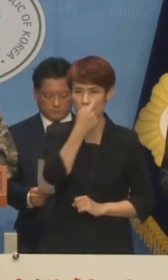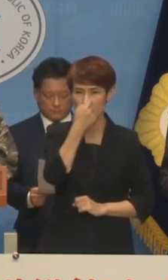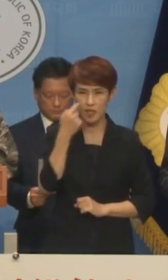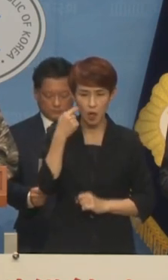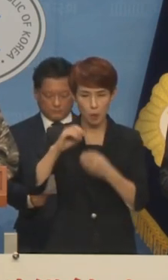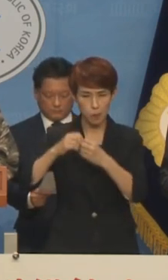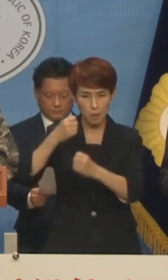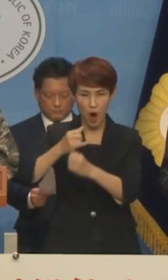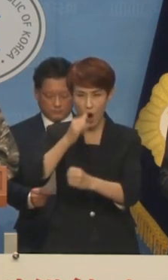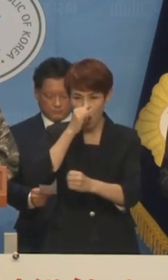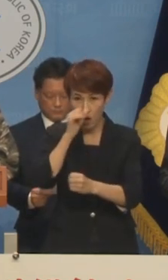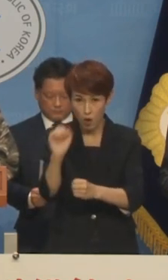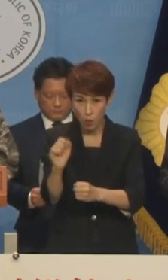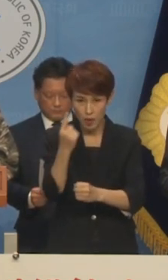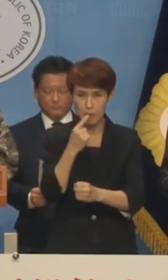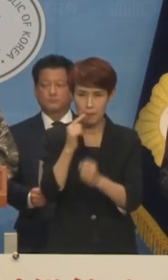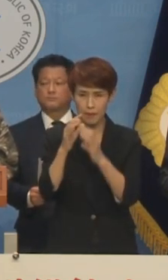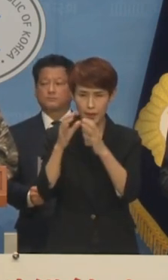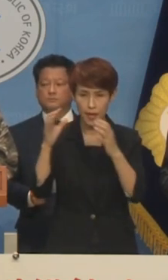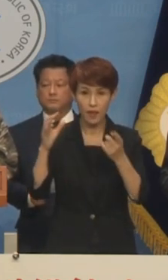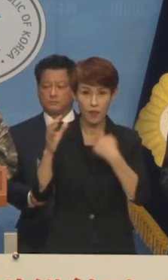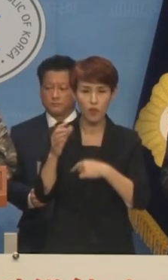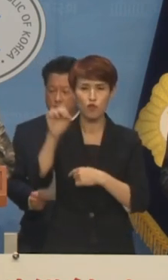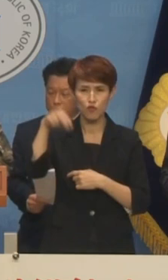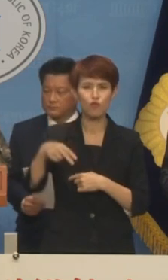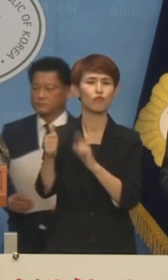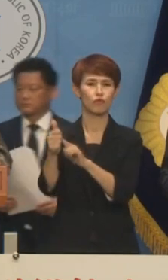논란에 휩싸였던 인물입니다.